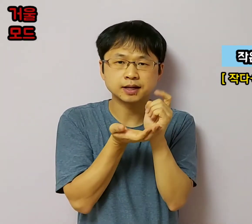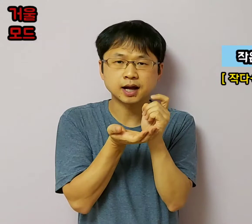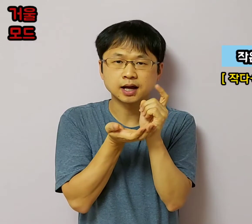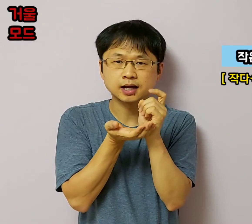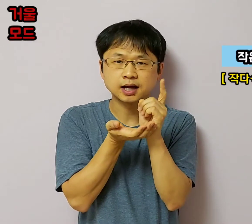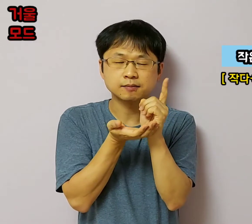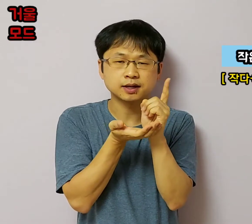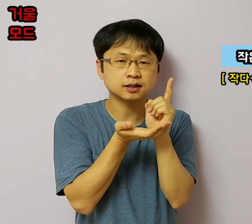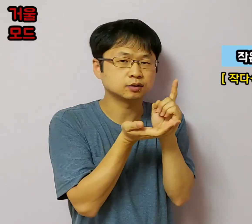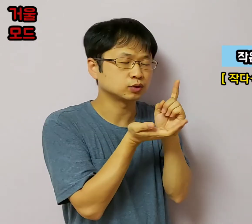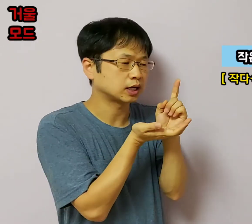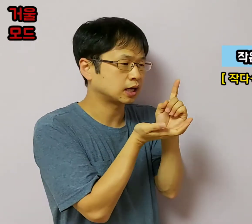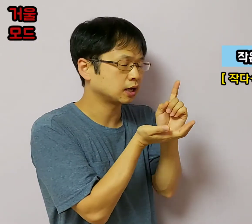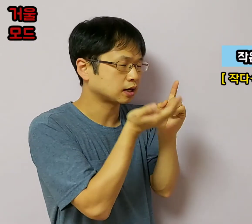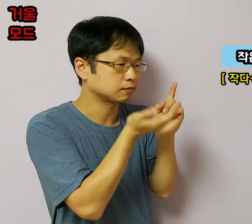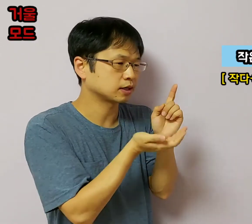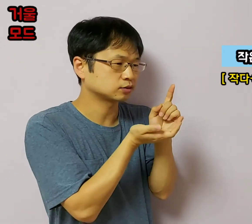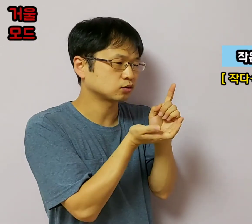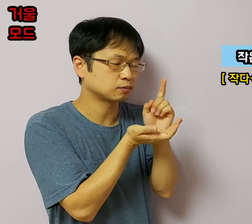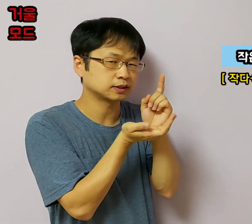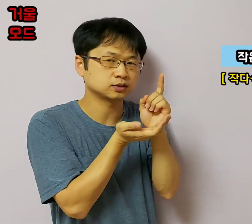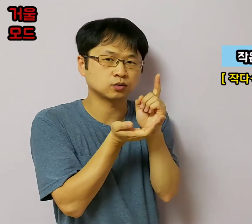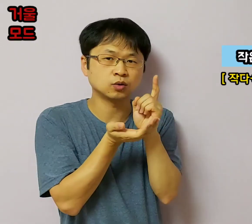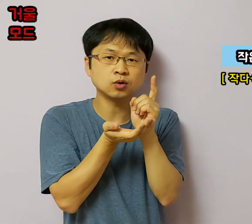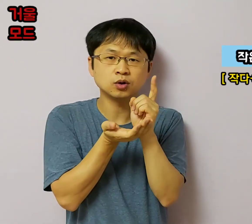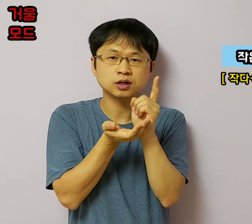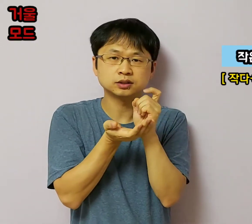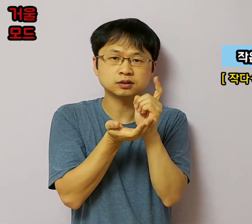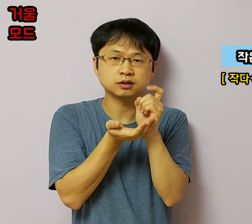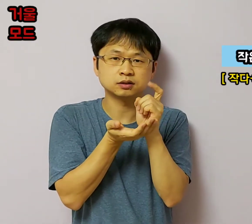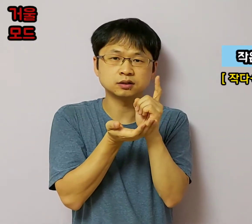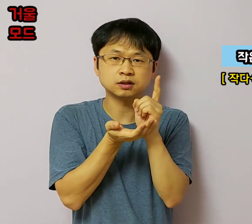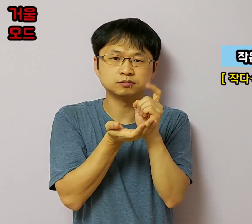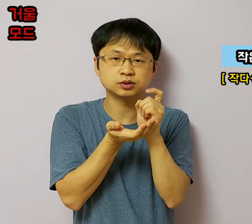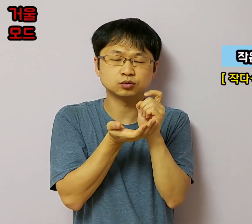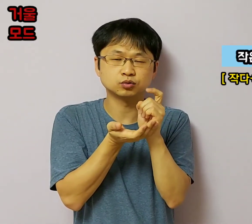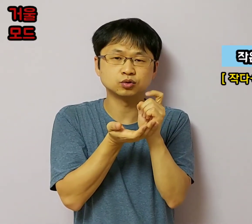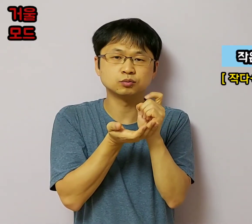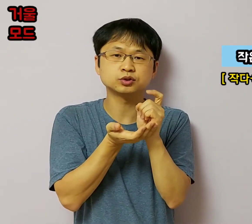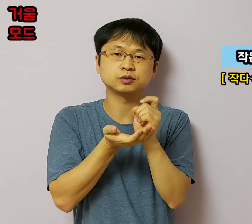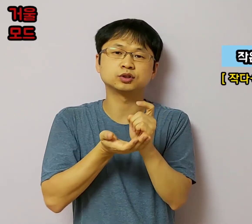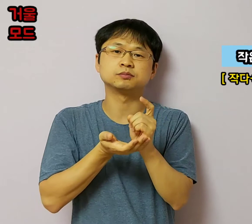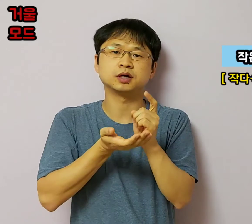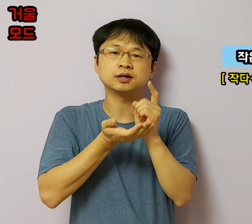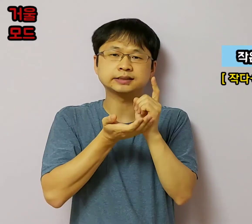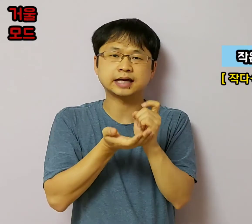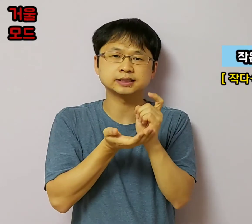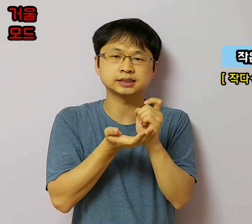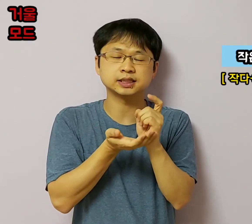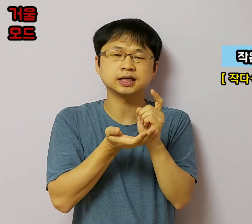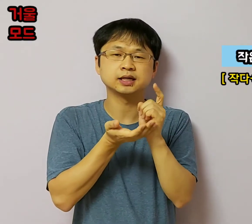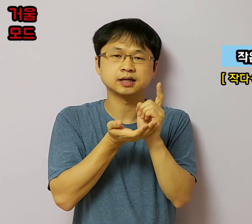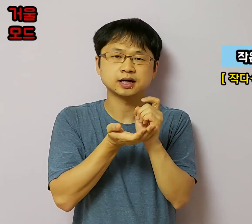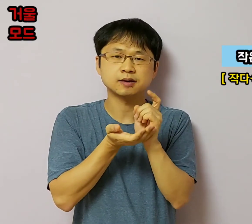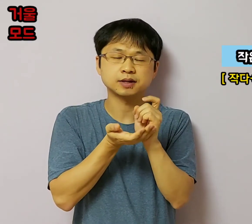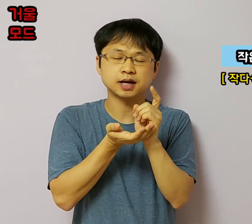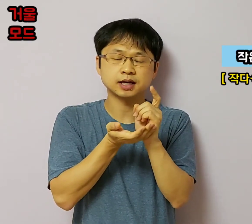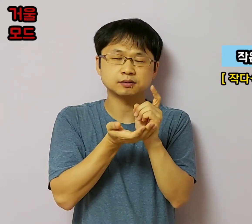카메라, 카메라는 우리가 카메라를 손에 받치고 셔터를 검지로 누르는 모습 해주시면 사진기 카메라라는